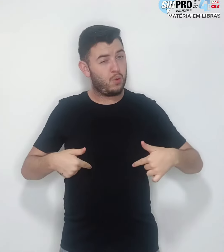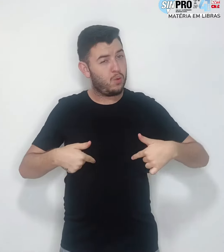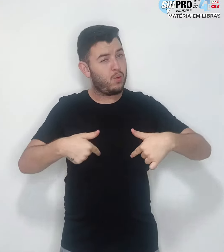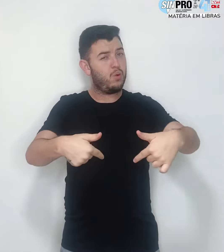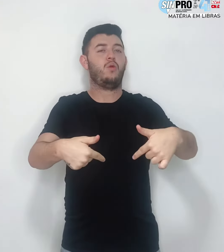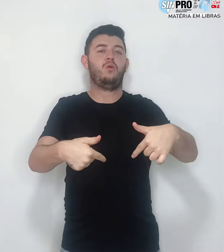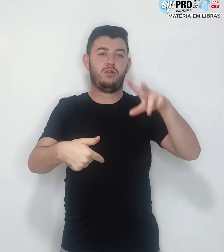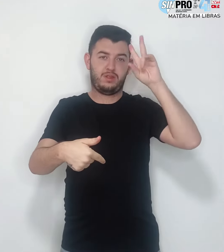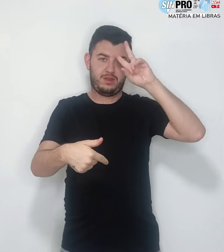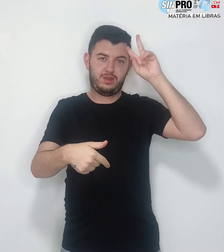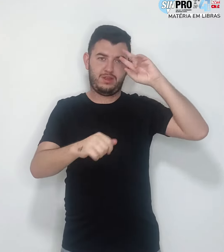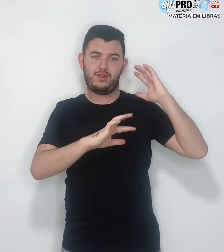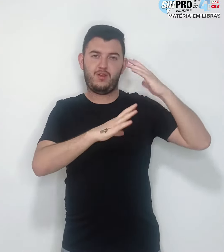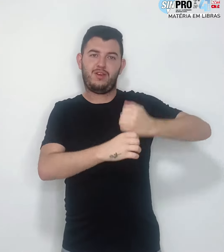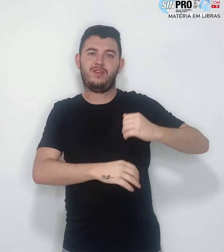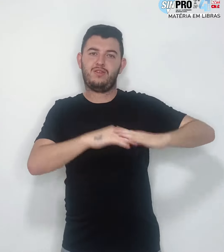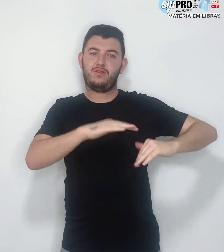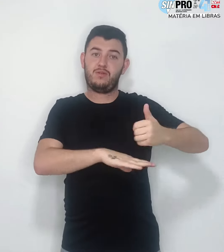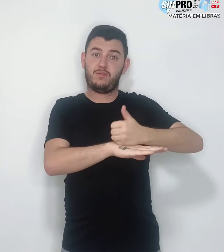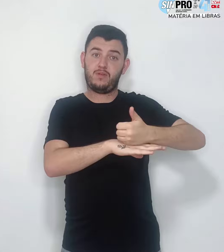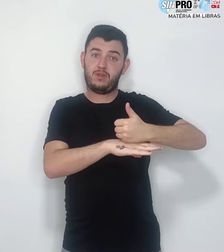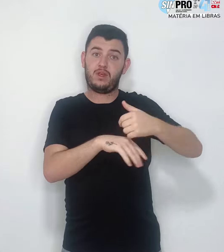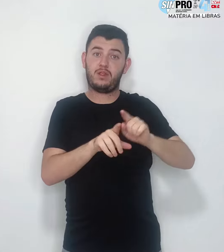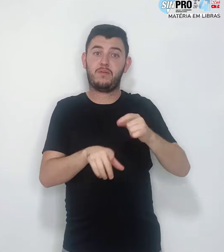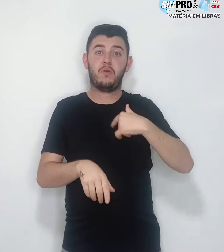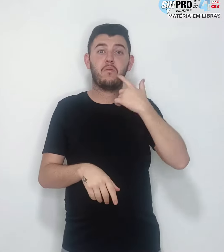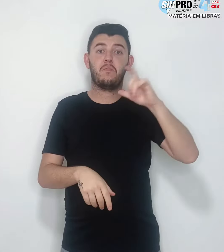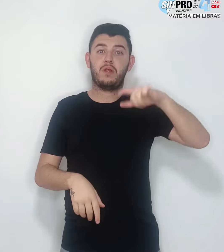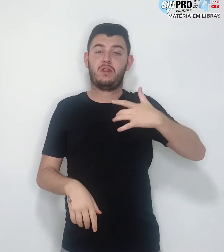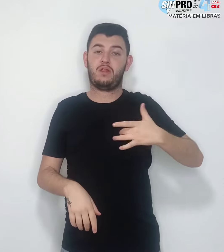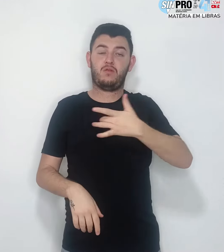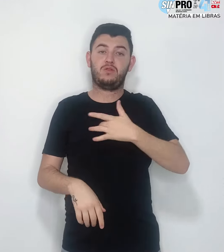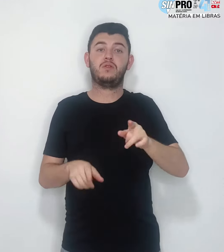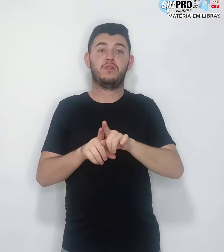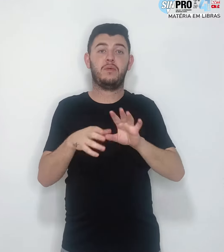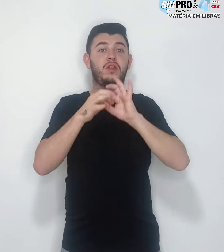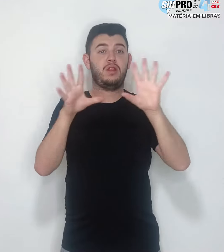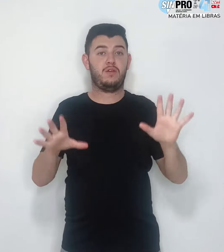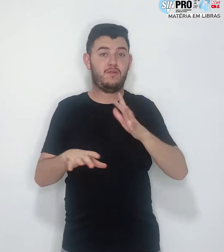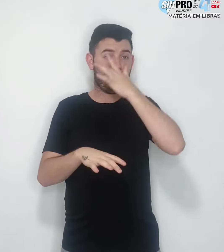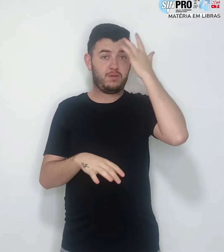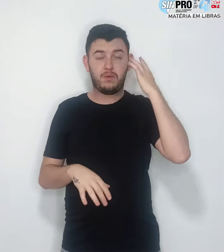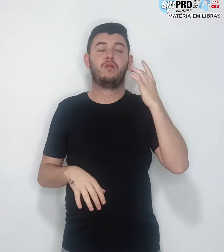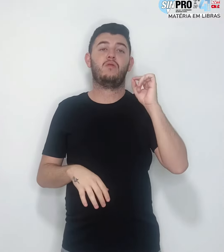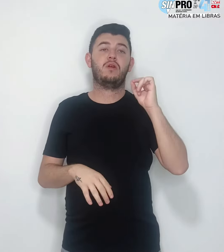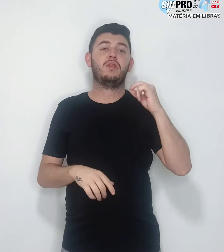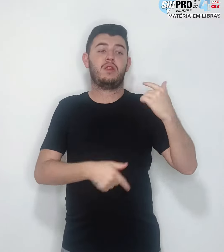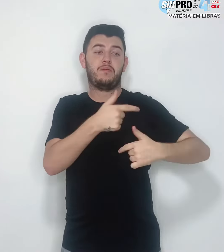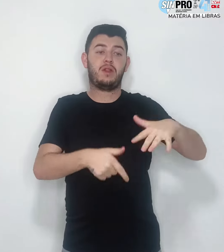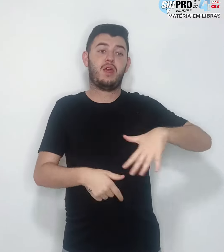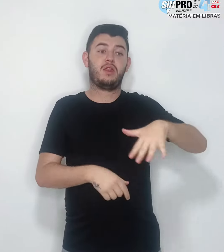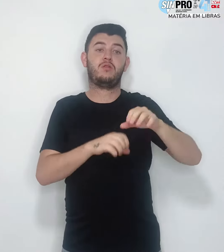foi aberto para a adesão dos trabalhadores da educação no início de dezembro de 2020. A